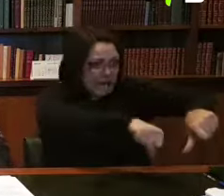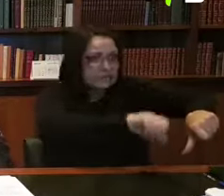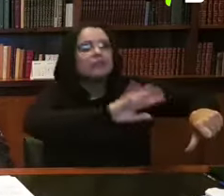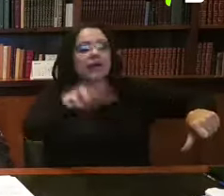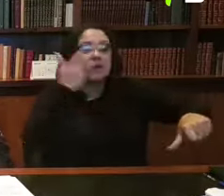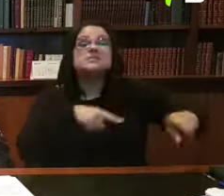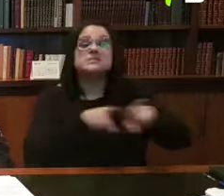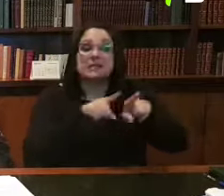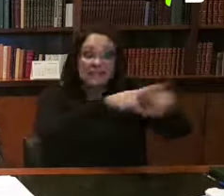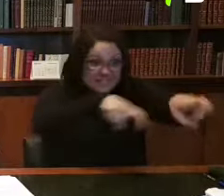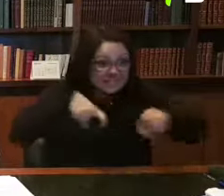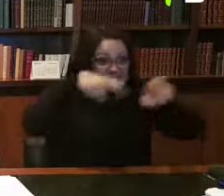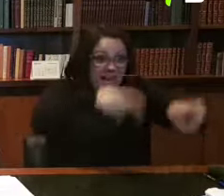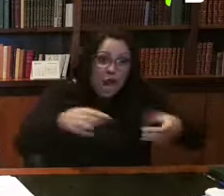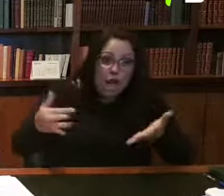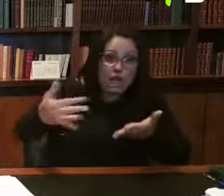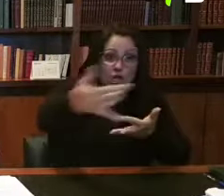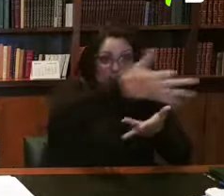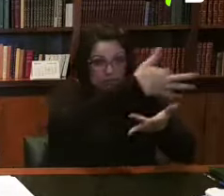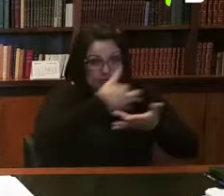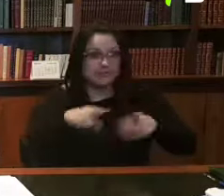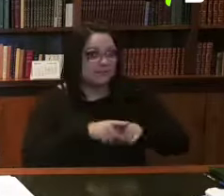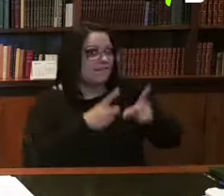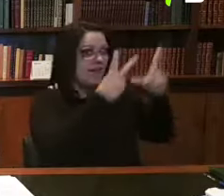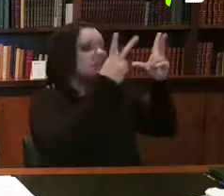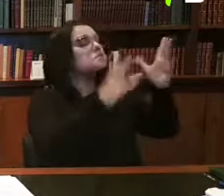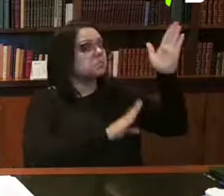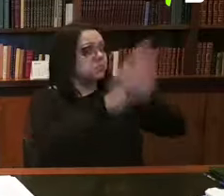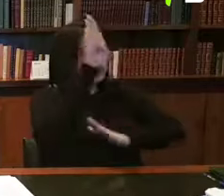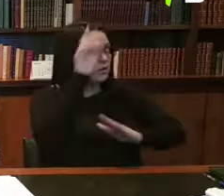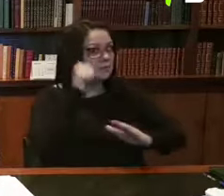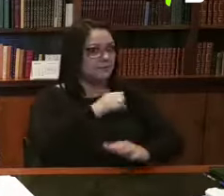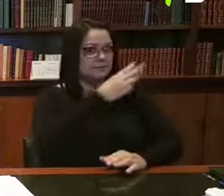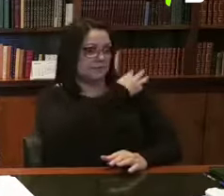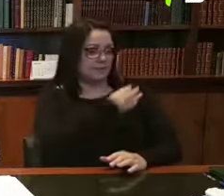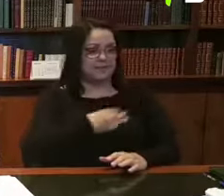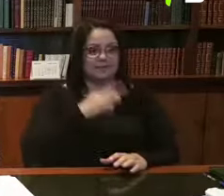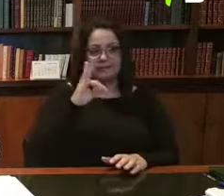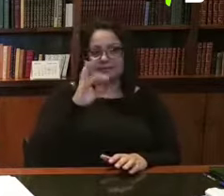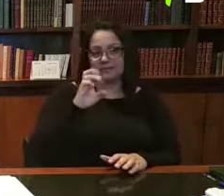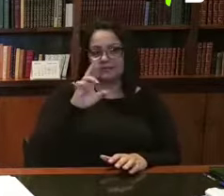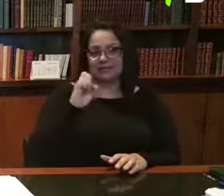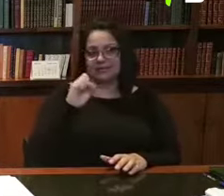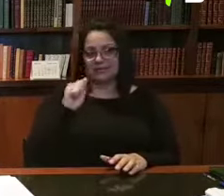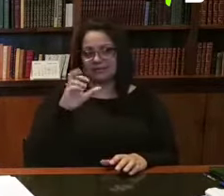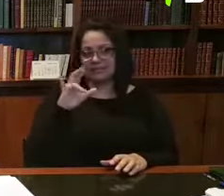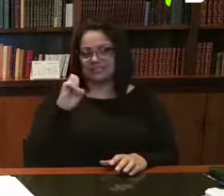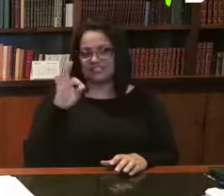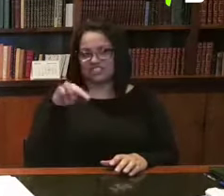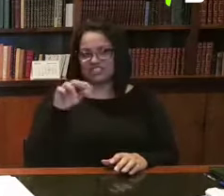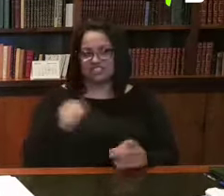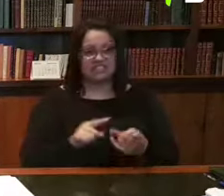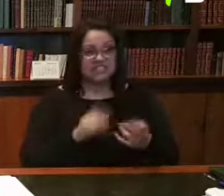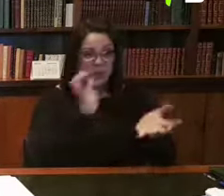uma super safra ao mesmo tempo a parte de trás então a teresa cristina garantida super trata do lado tarciso